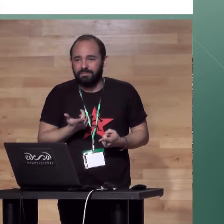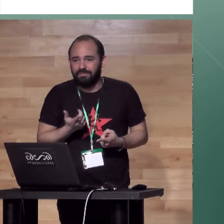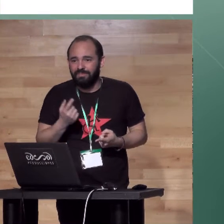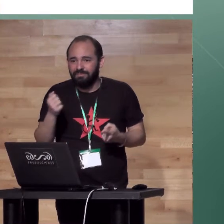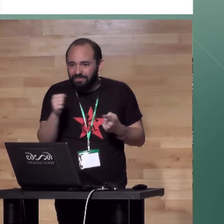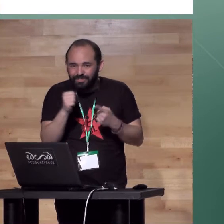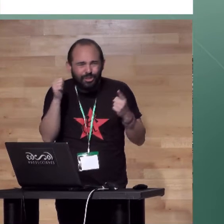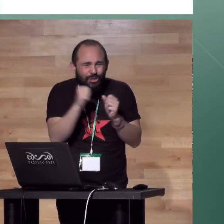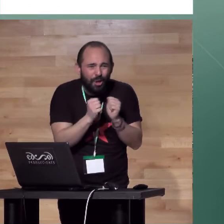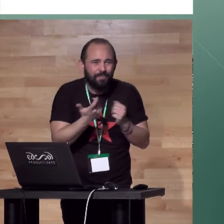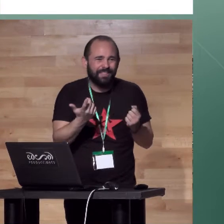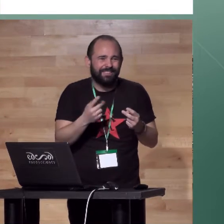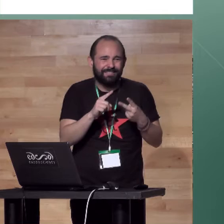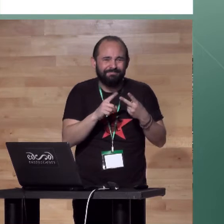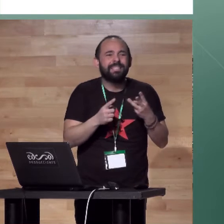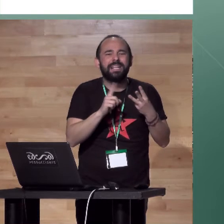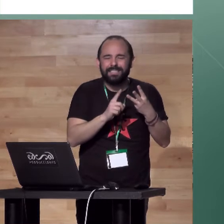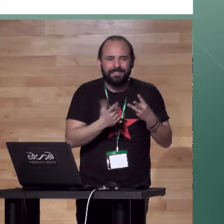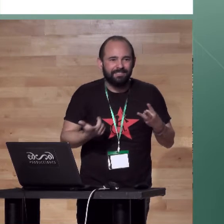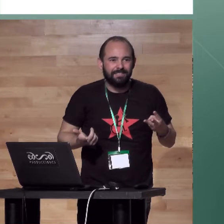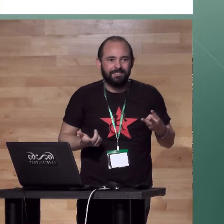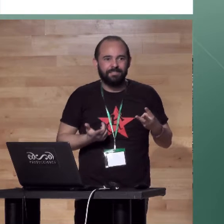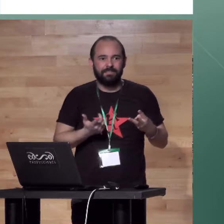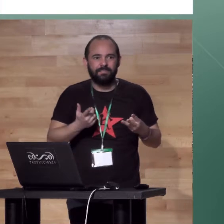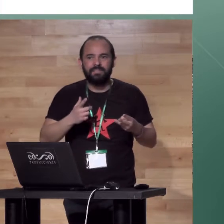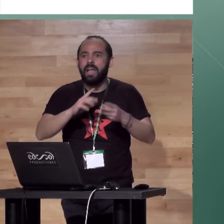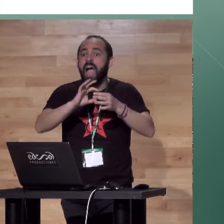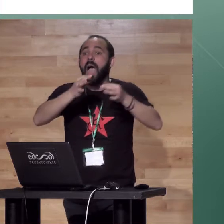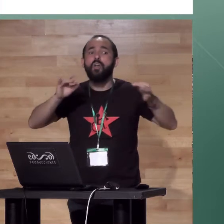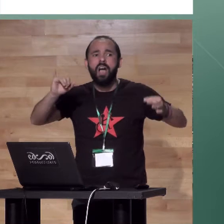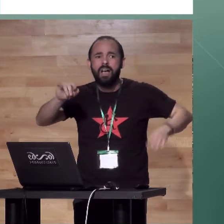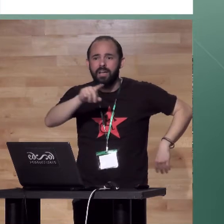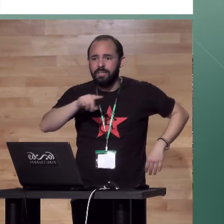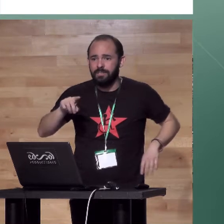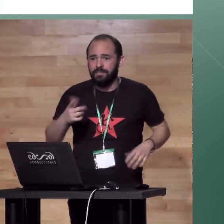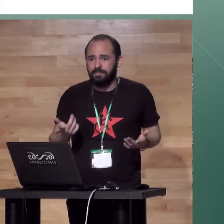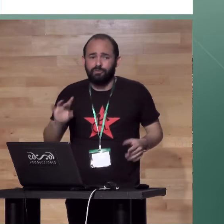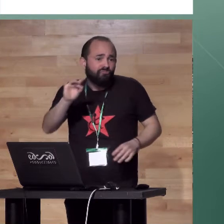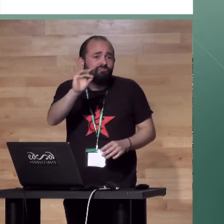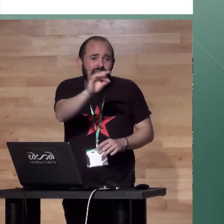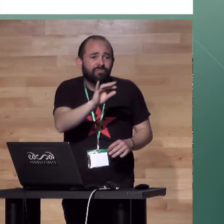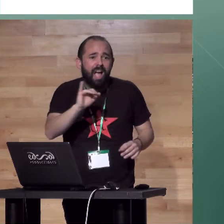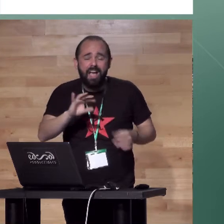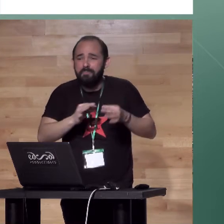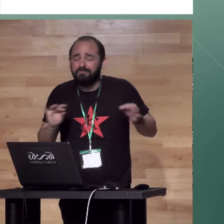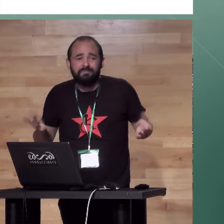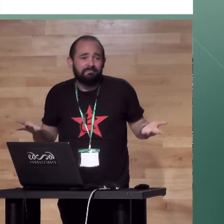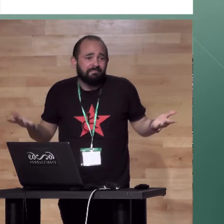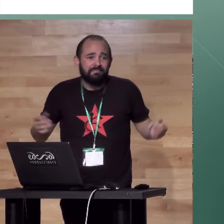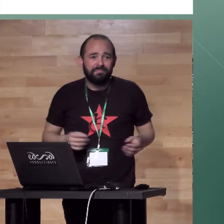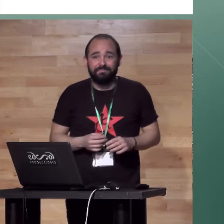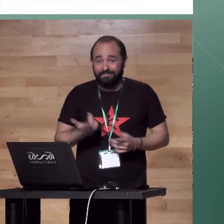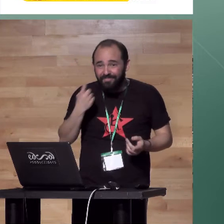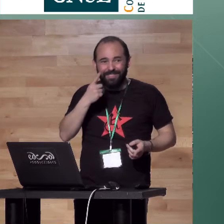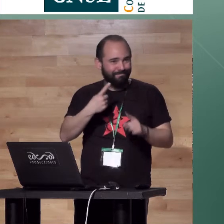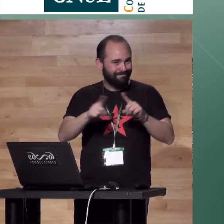No, chulo no. Torpe. ¿Qué más? ¿Tiene amigos? Sí, sí tiene